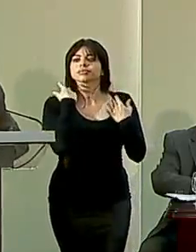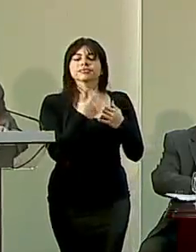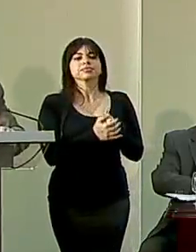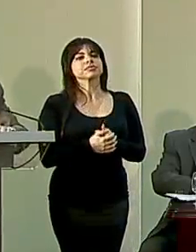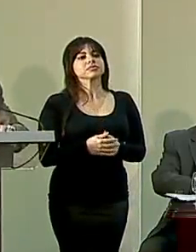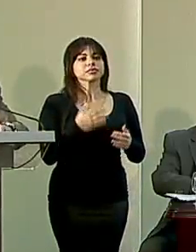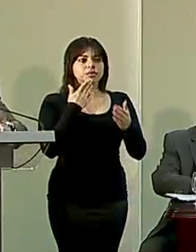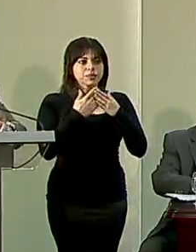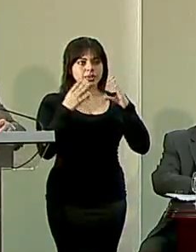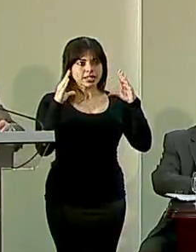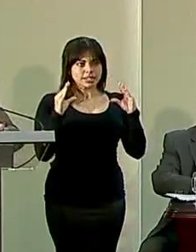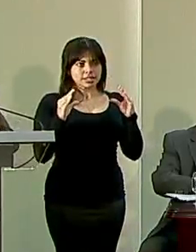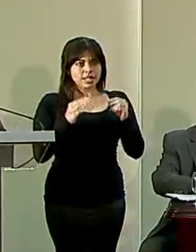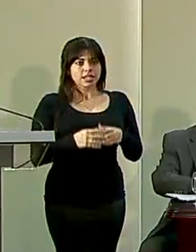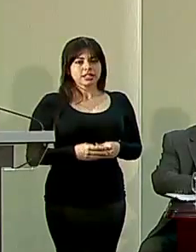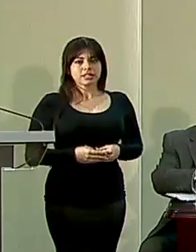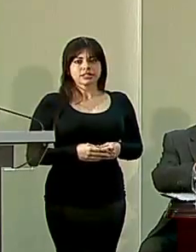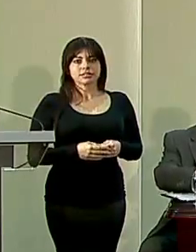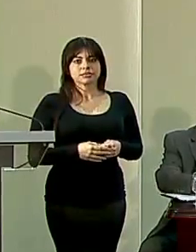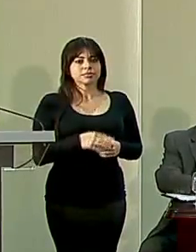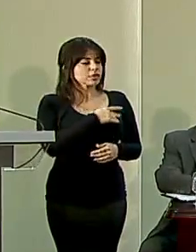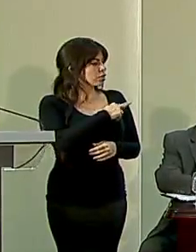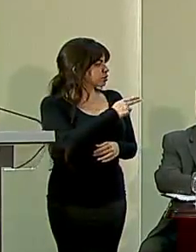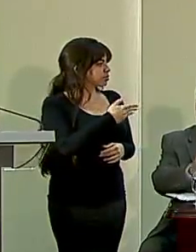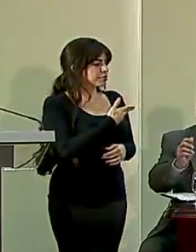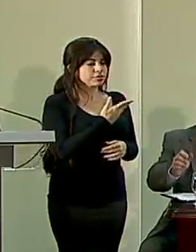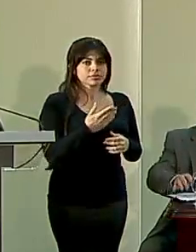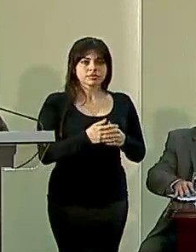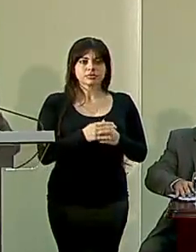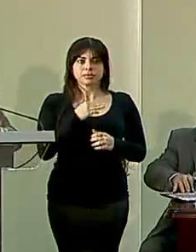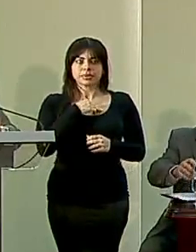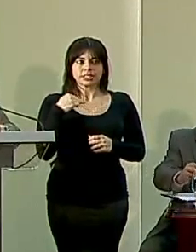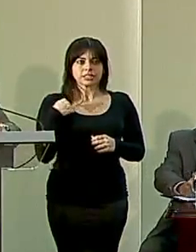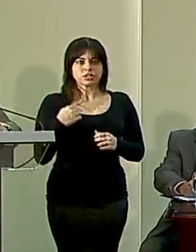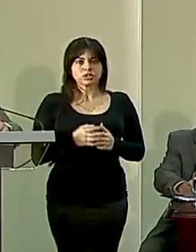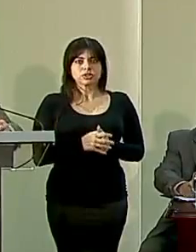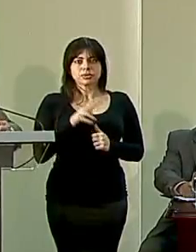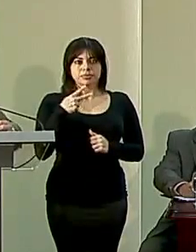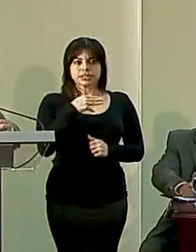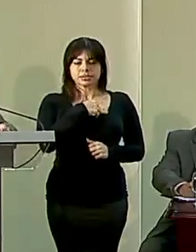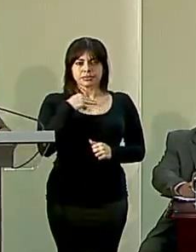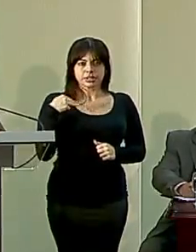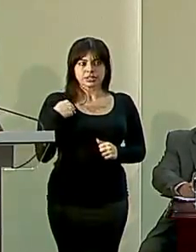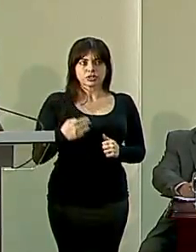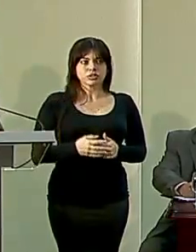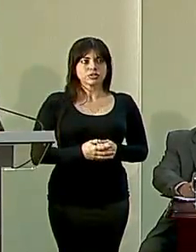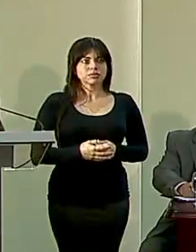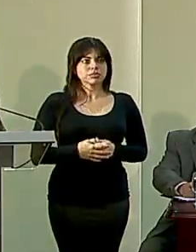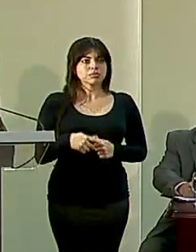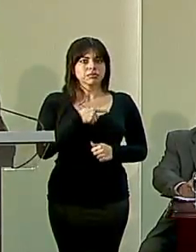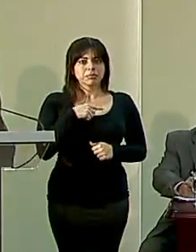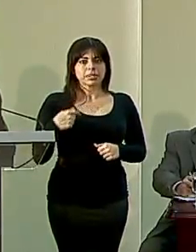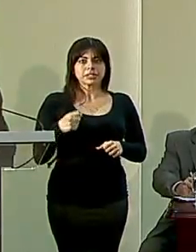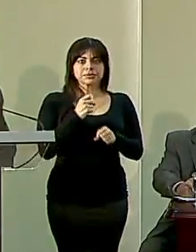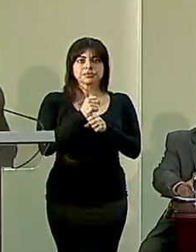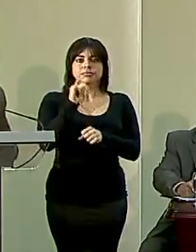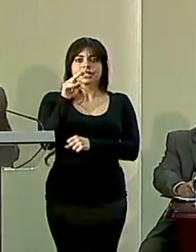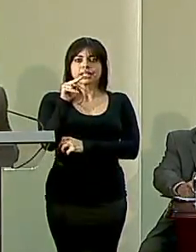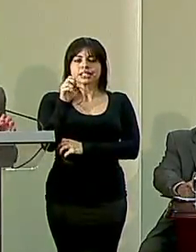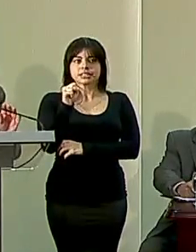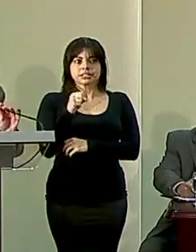Muy buenas tardes a los colegas ministros, viceministro, presidente ejecutivo del